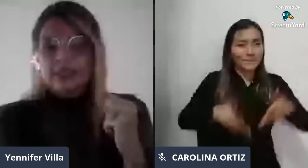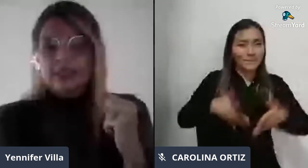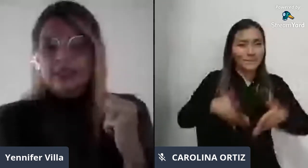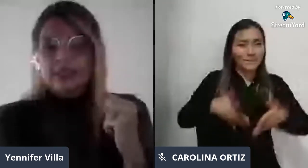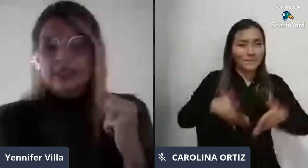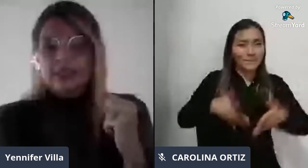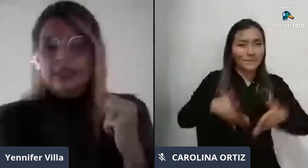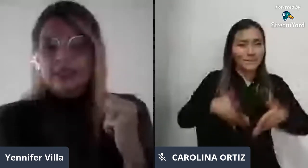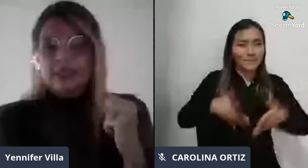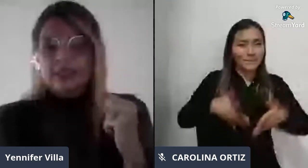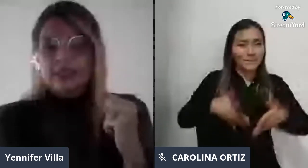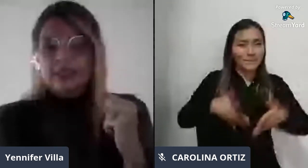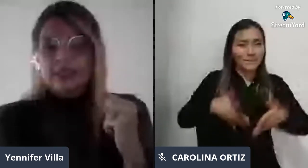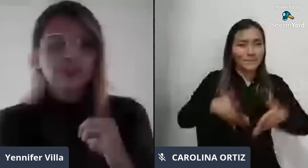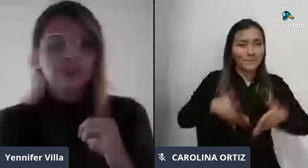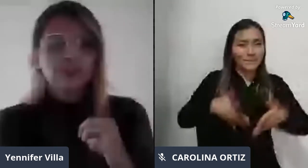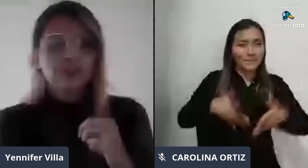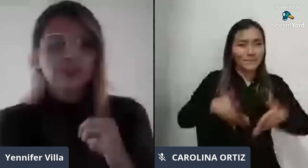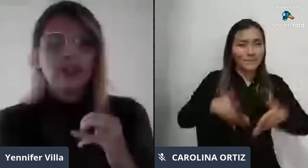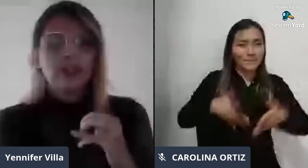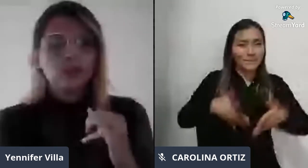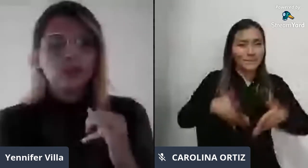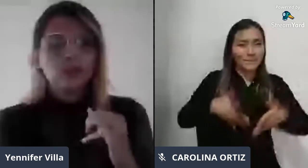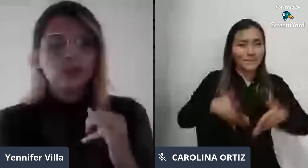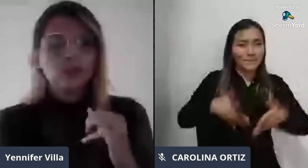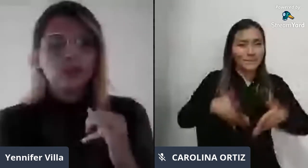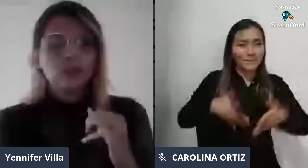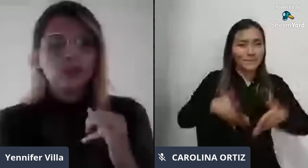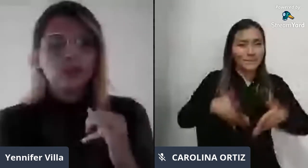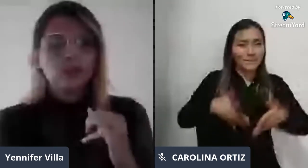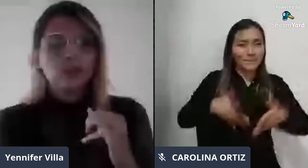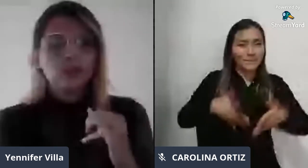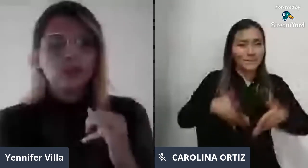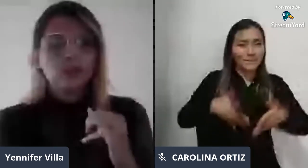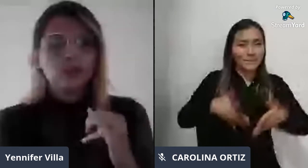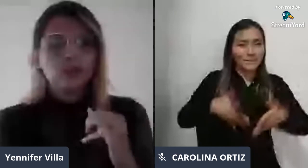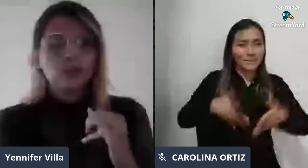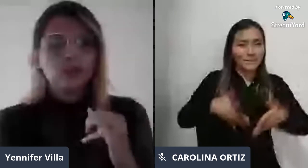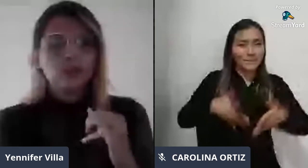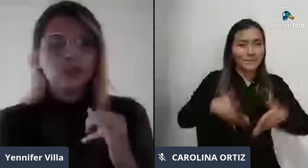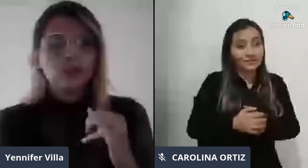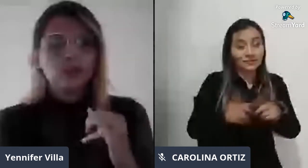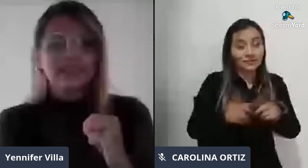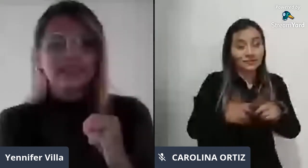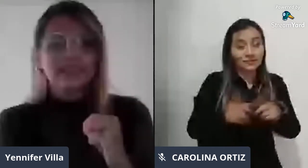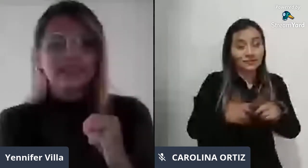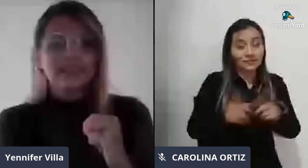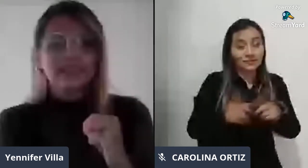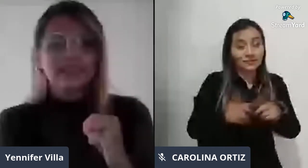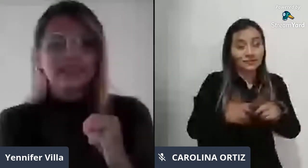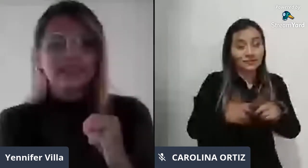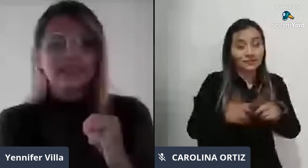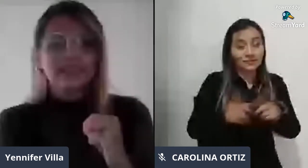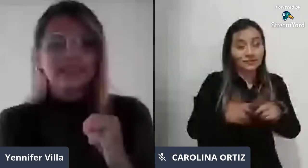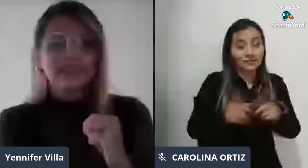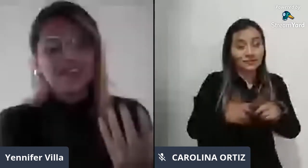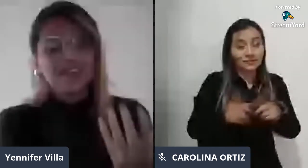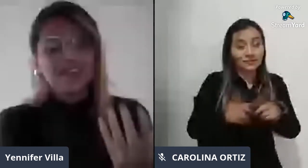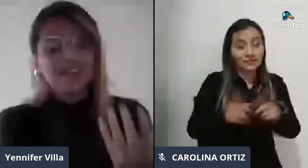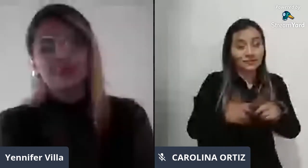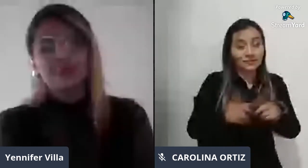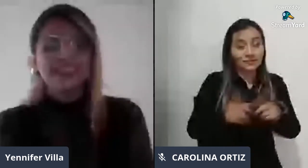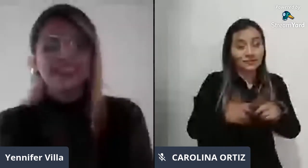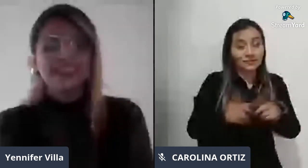Bueno, creo que esto de lo gratuito de internet tiene sus problemas, ¿no? Porque no, en momentos no se